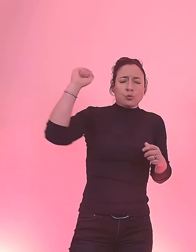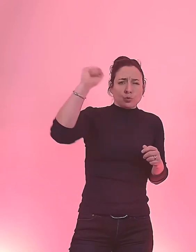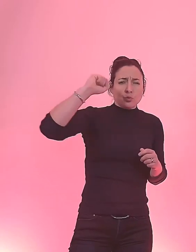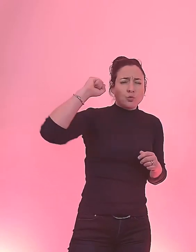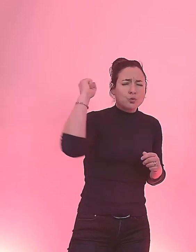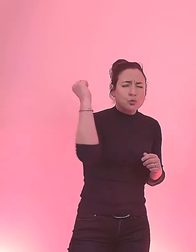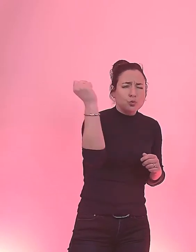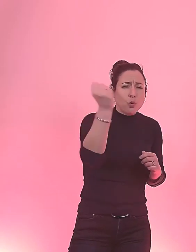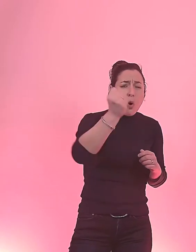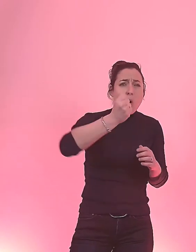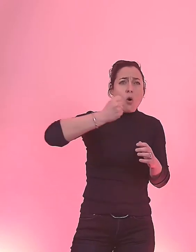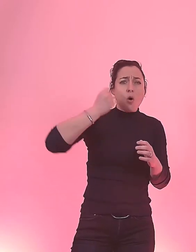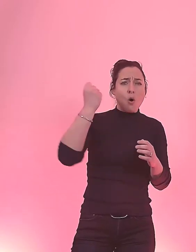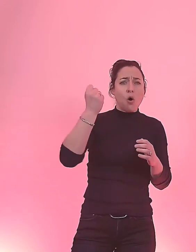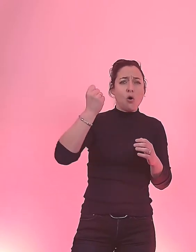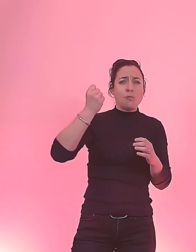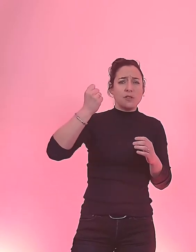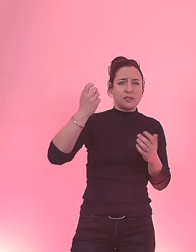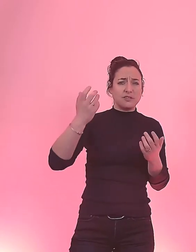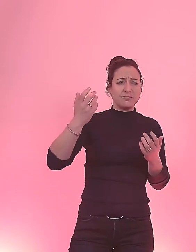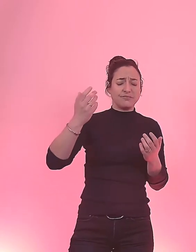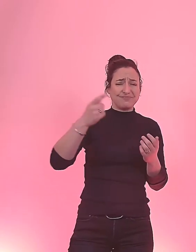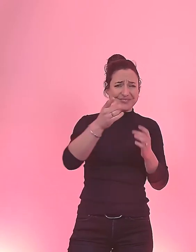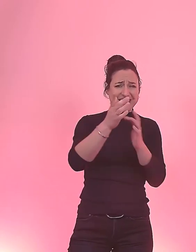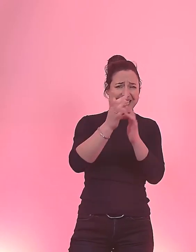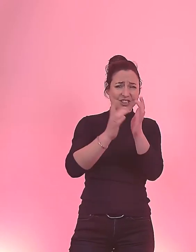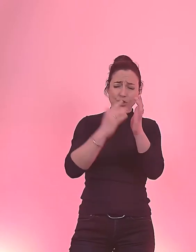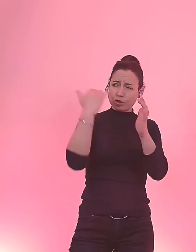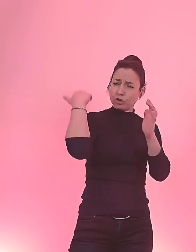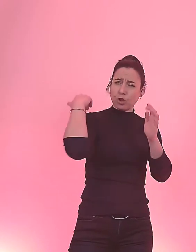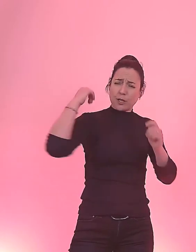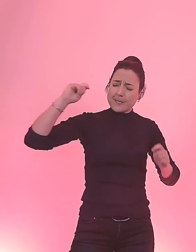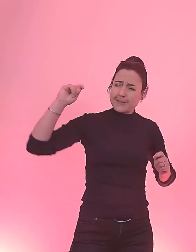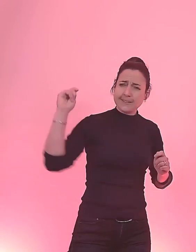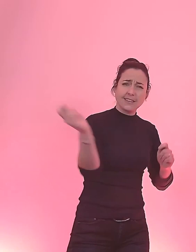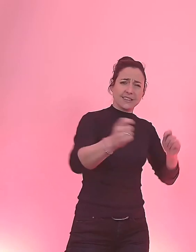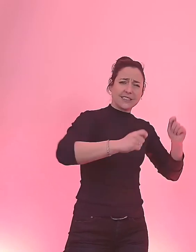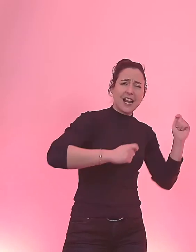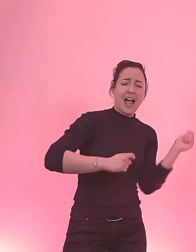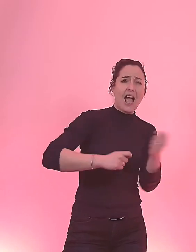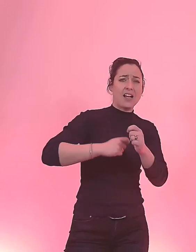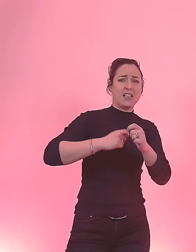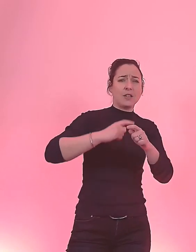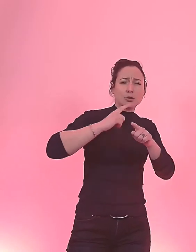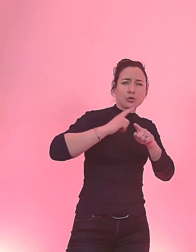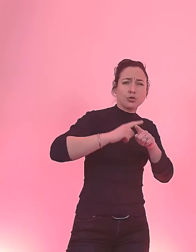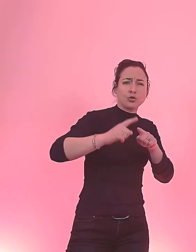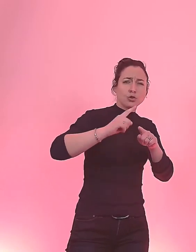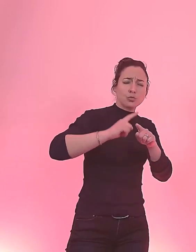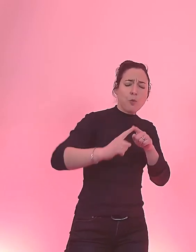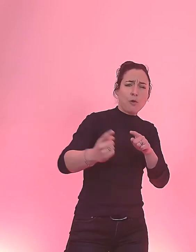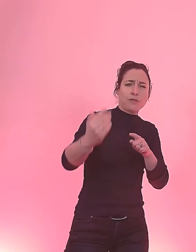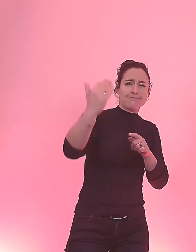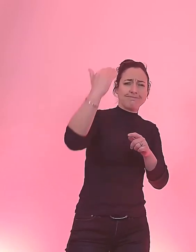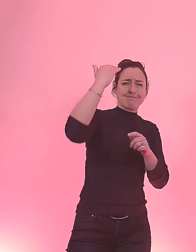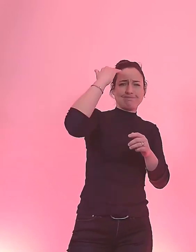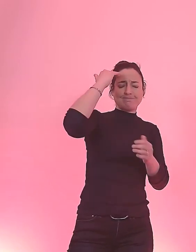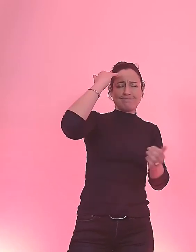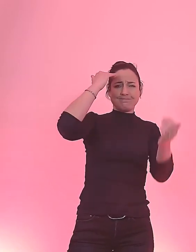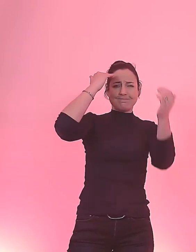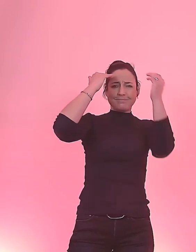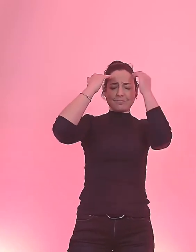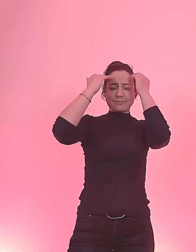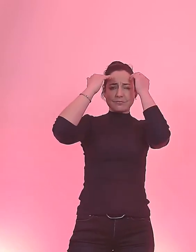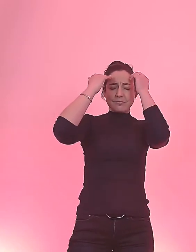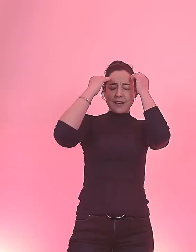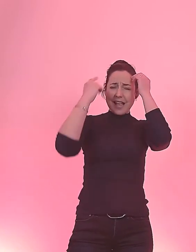en en de slagen die de landen op zijn rug de spot beukte opzij en gedachten de eenzaamheid die